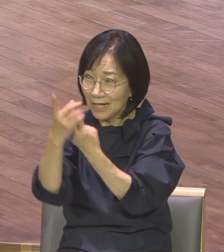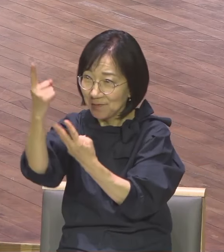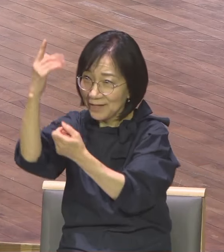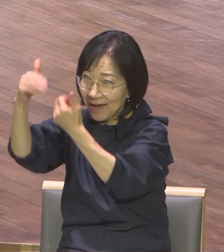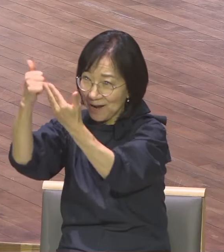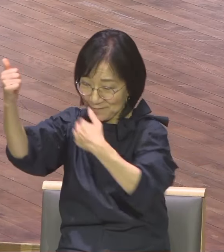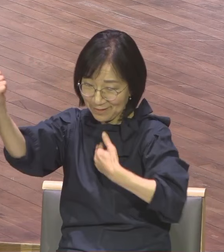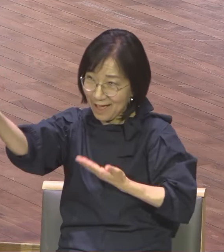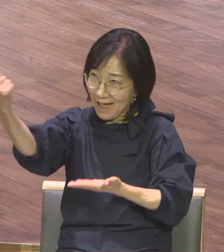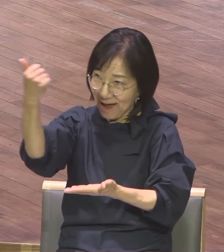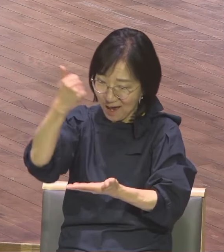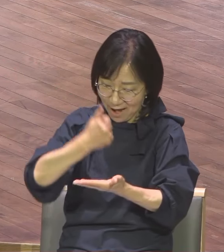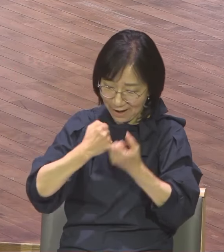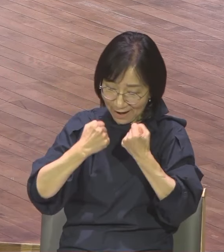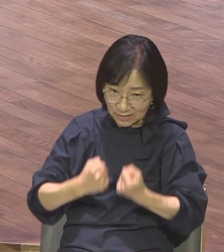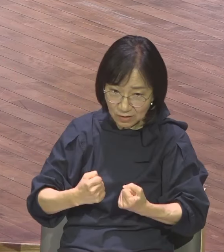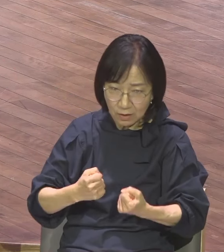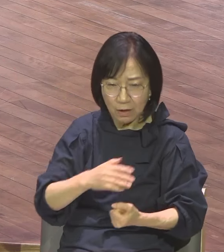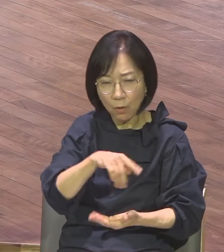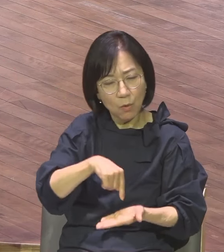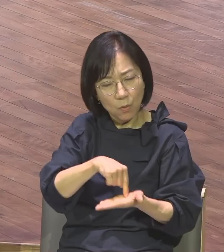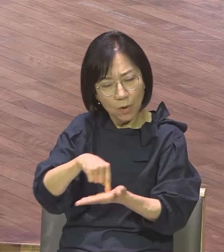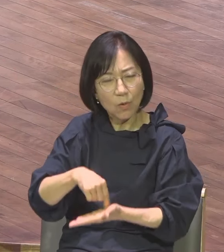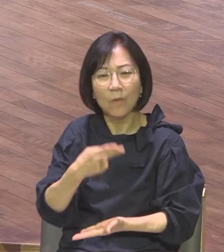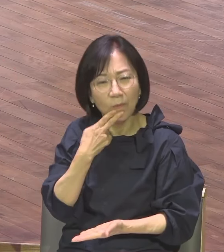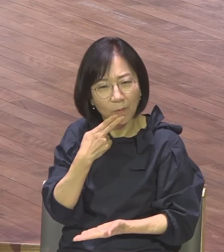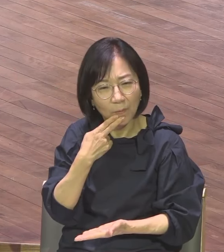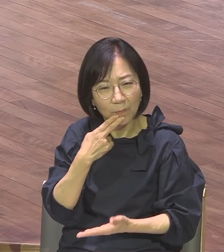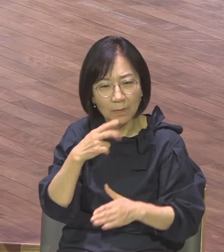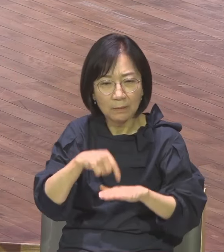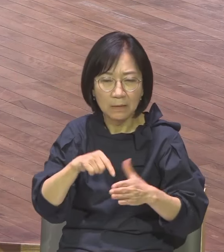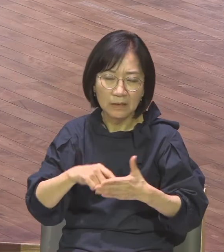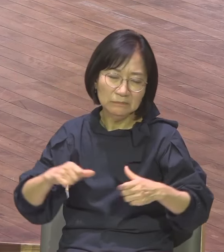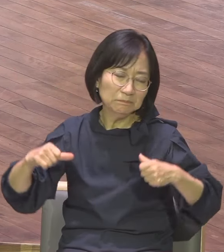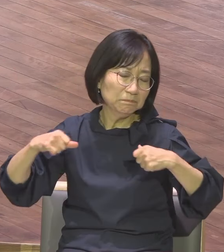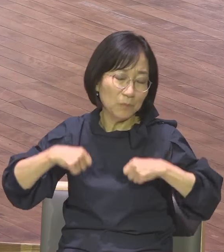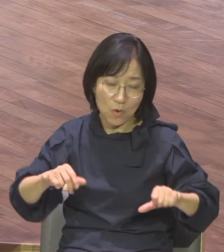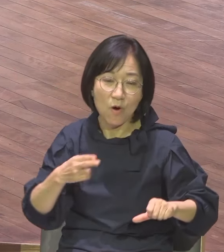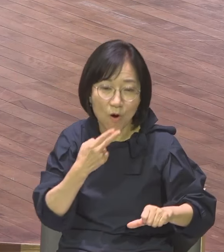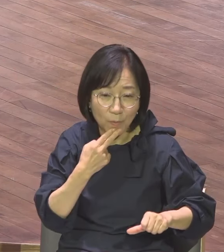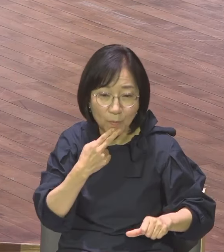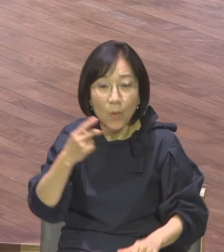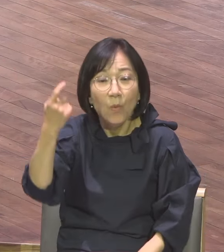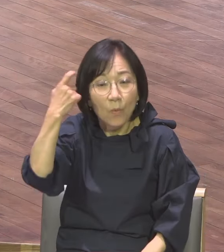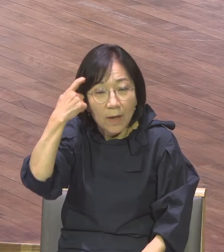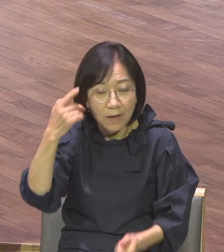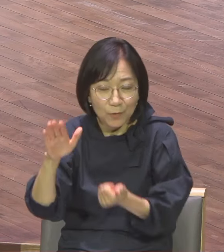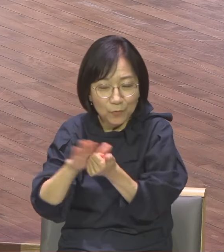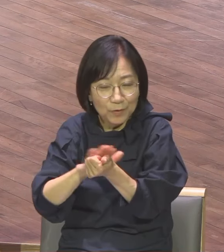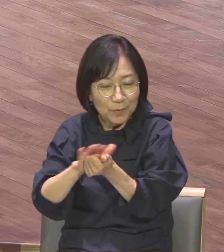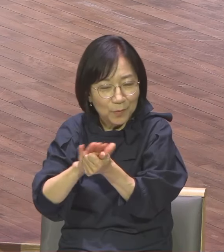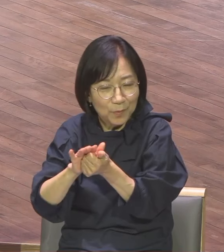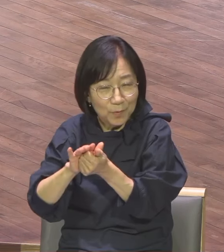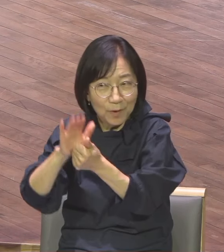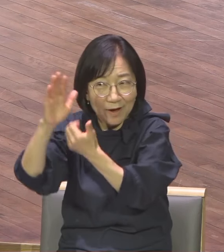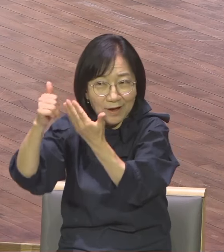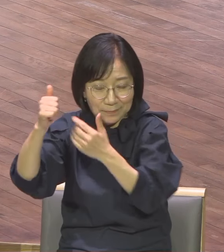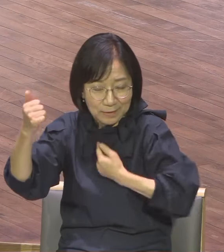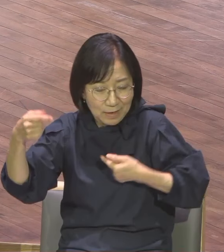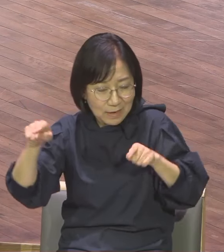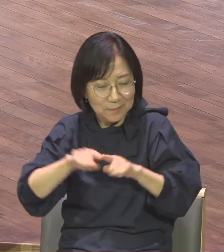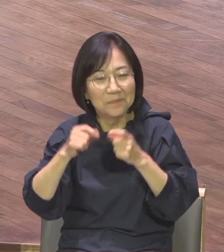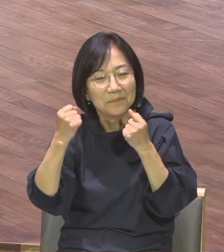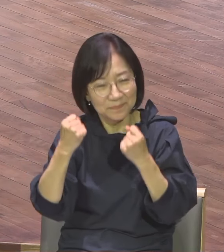외로워하지 않습니다. 포기하지 않습니다. 좌절하지 않습니다. 위로자가 나와 함께 계시기 때문에. 고린도후서